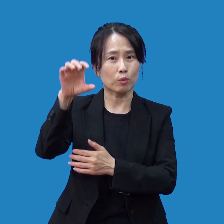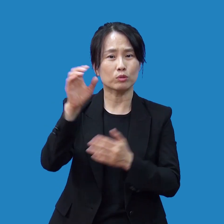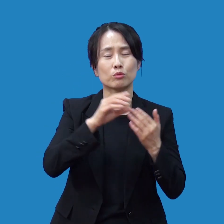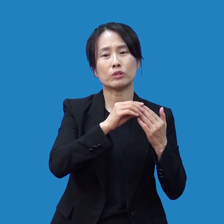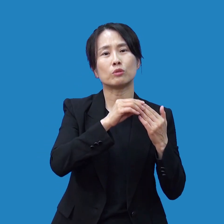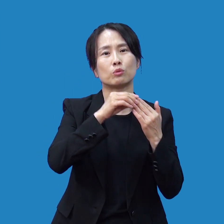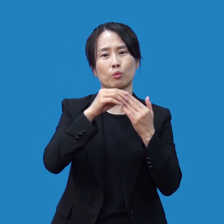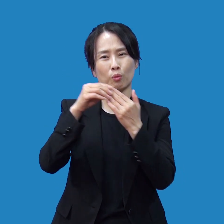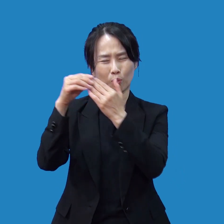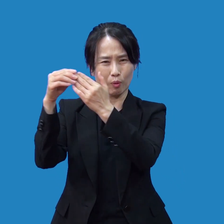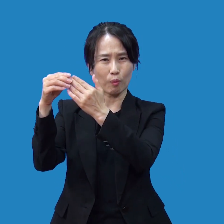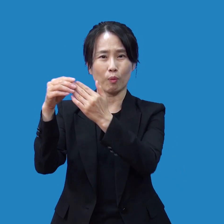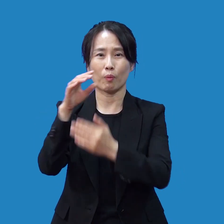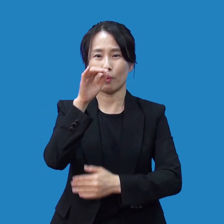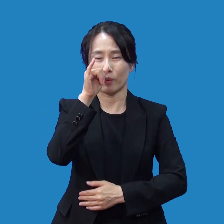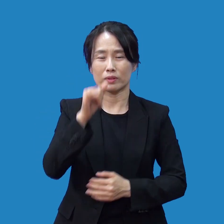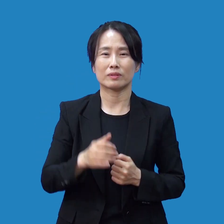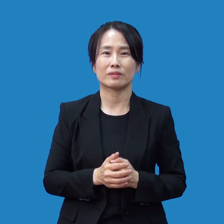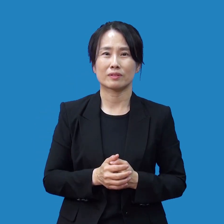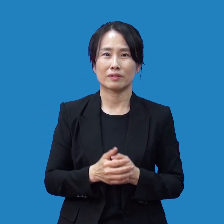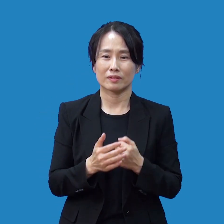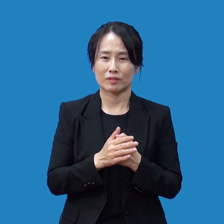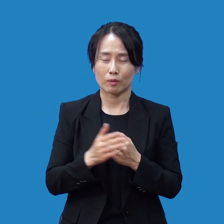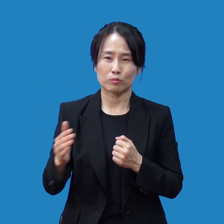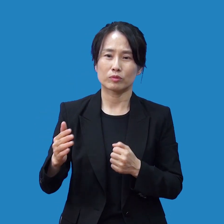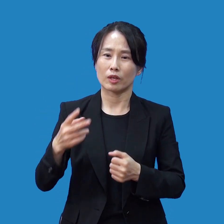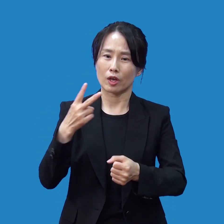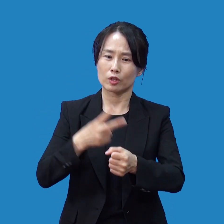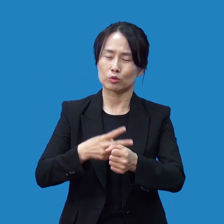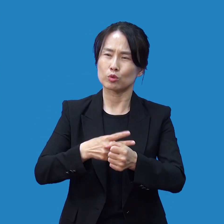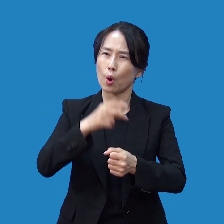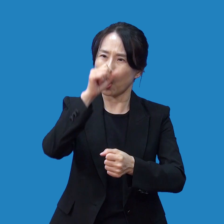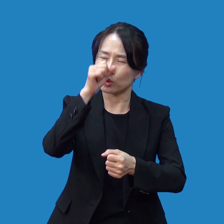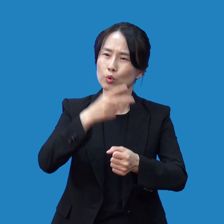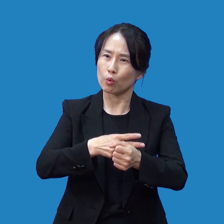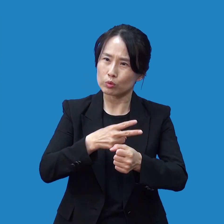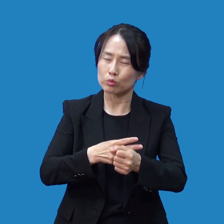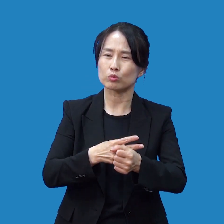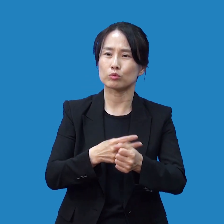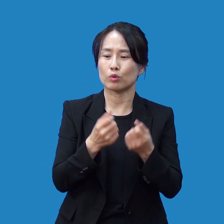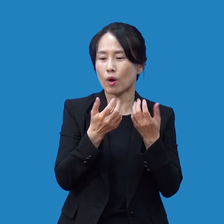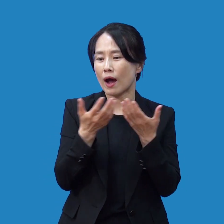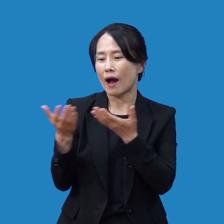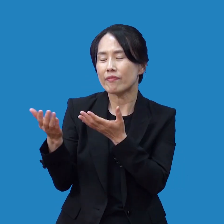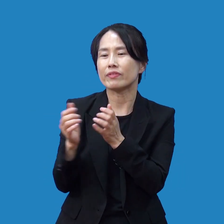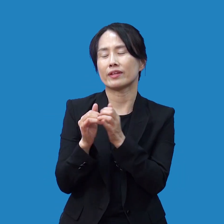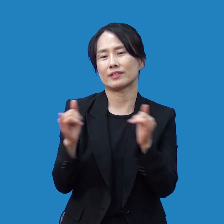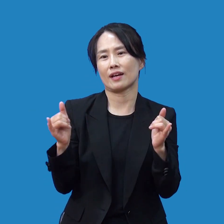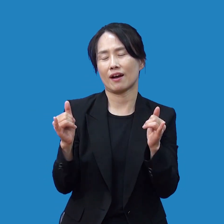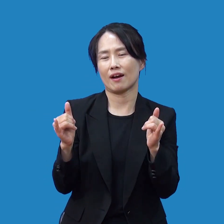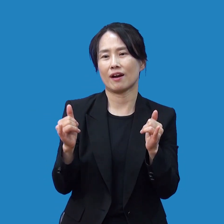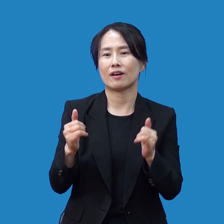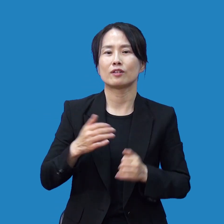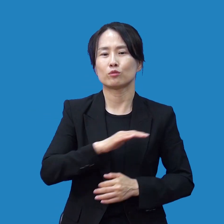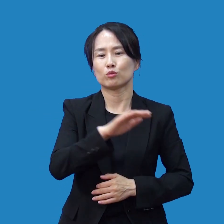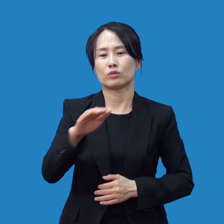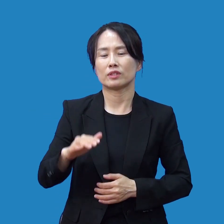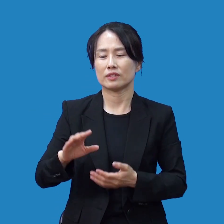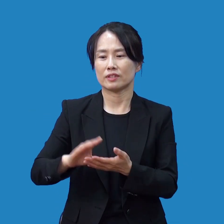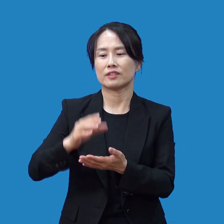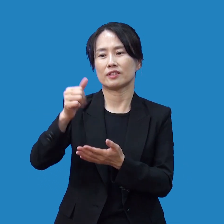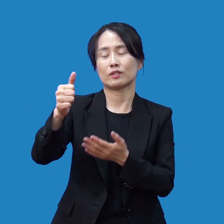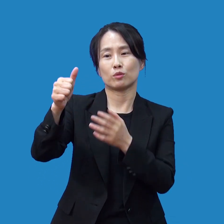인도하시는 분이십니다. 그래서 탁월한 교사시고 탁월한 안내자가 되셔서 우리를 그리스도께로